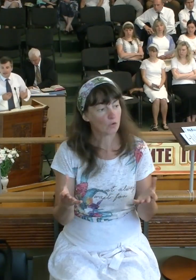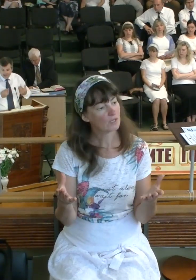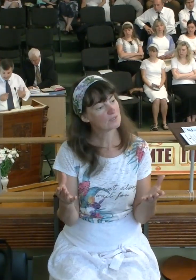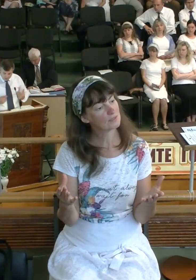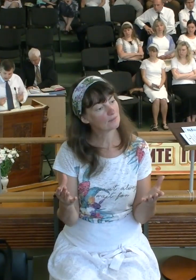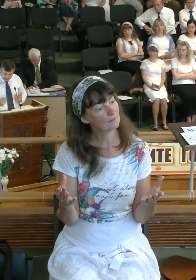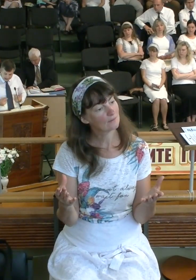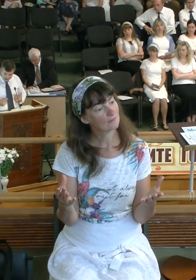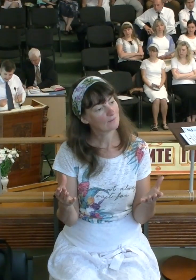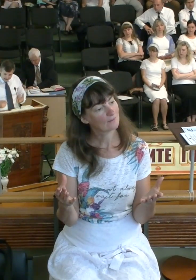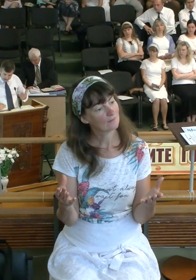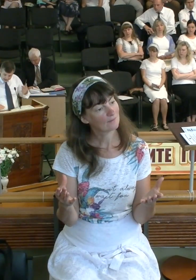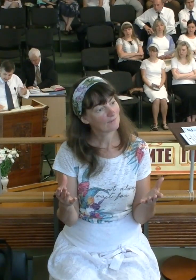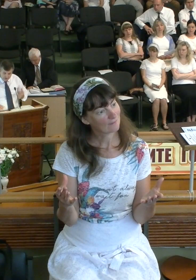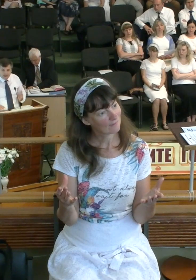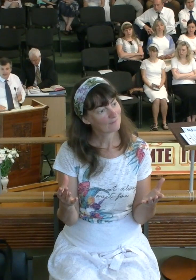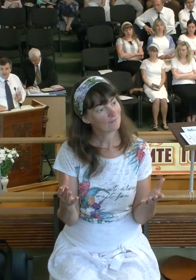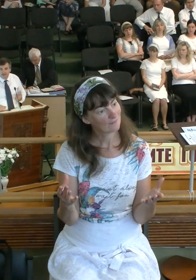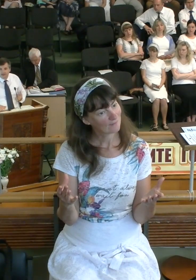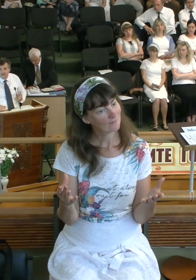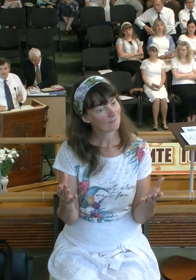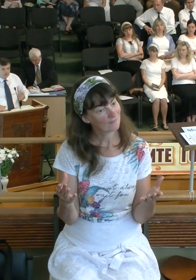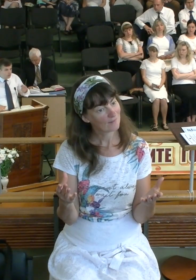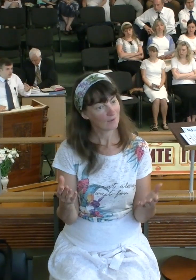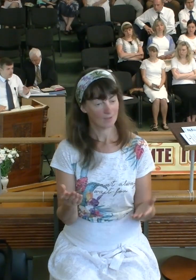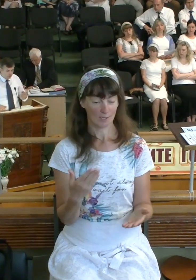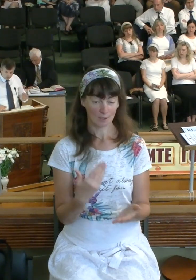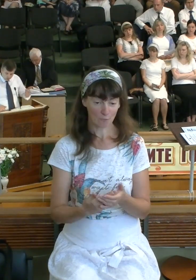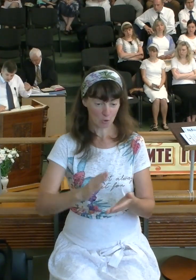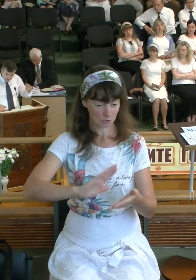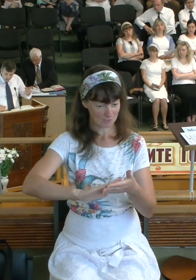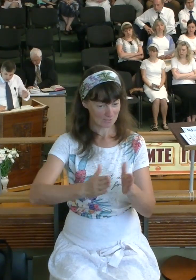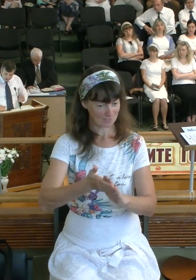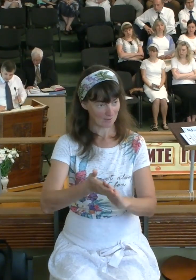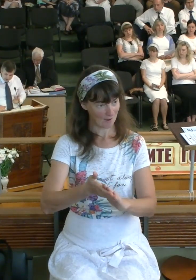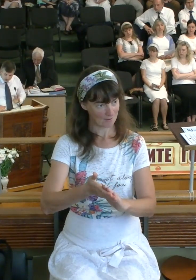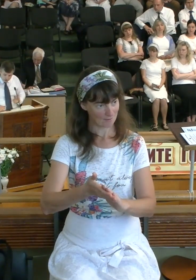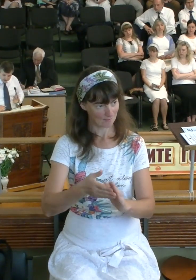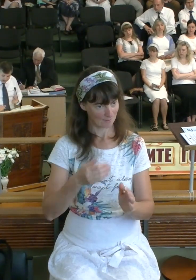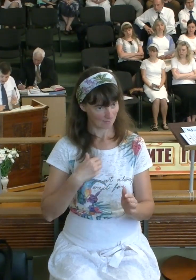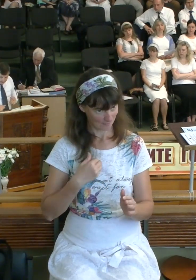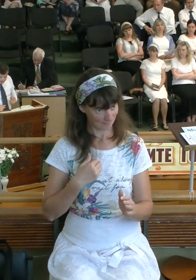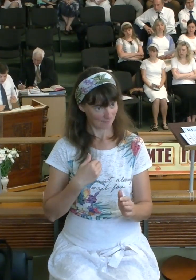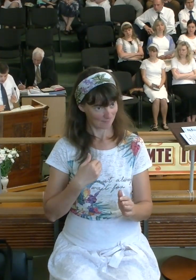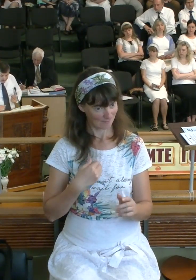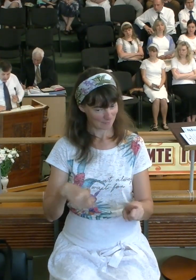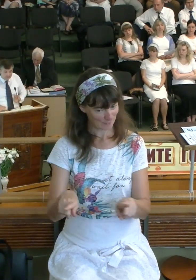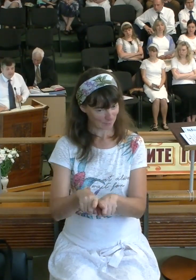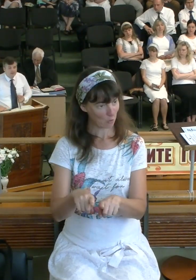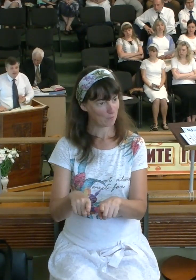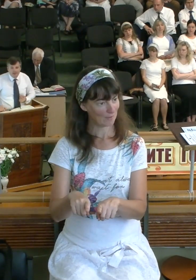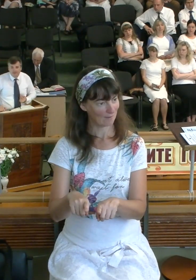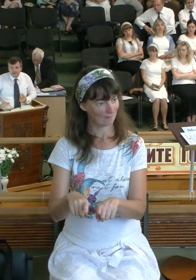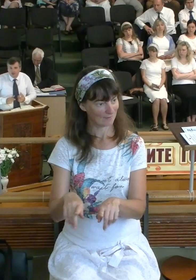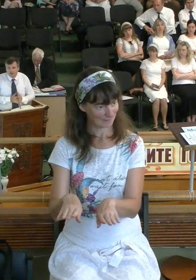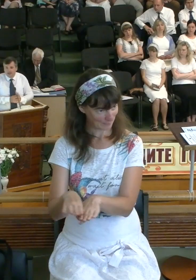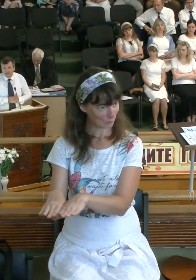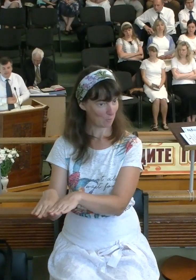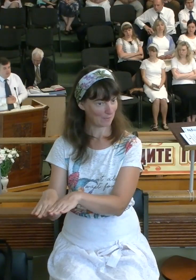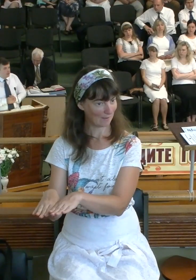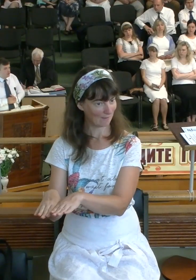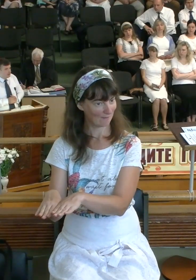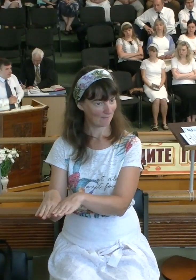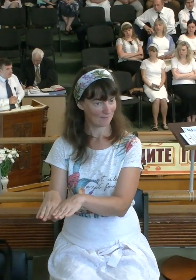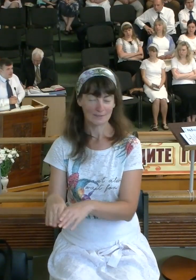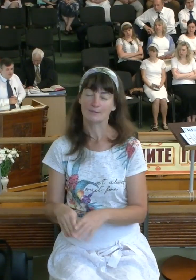больно от того состояния, а действительно ли Дух Святой, вот имею я в своей жизни плоды. Нам нравится